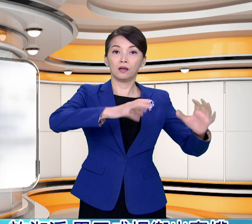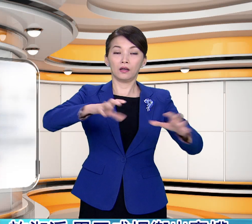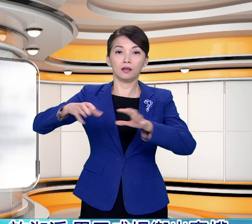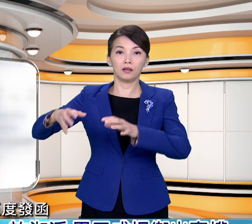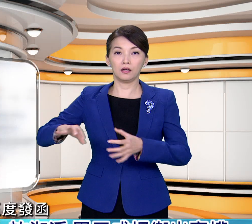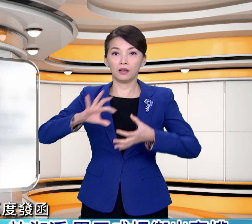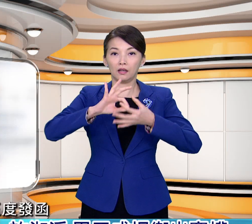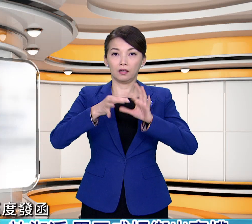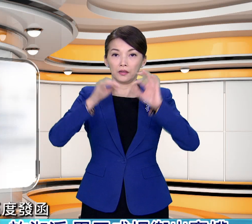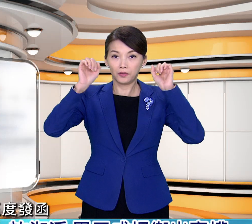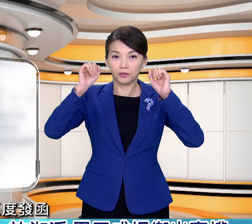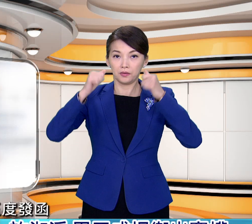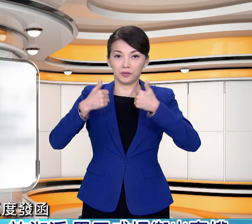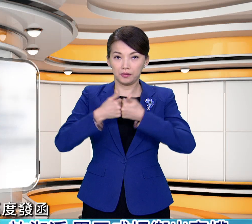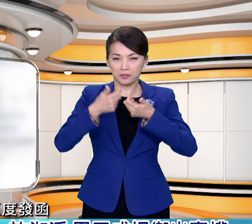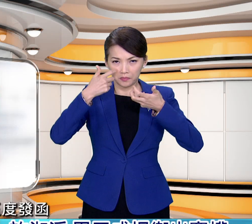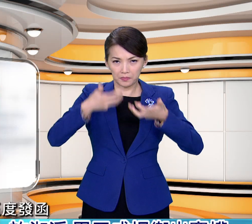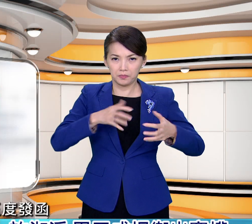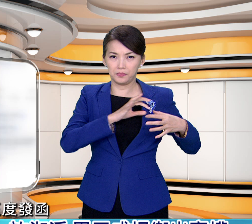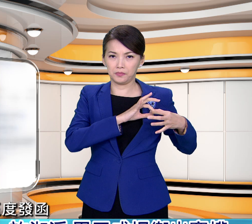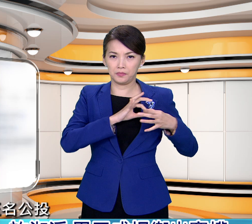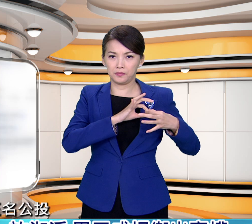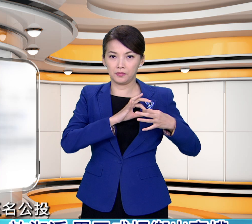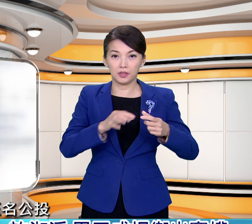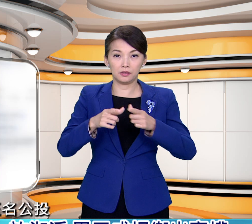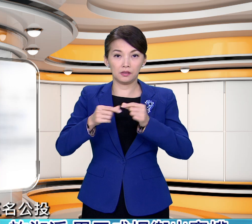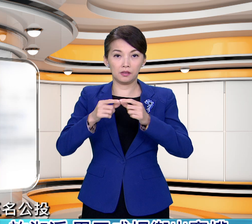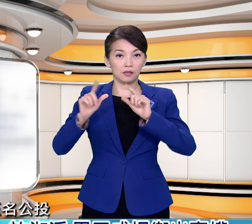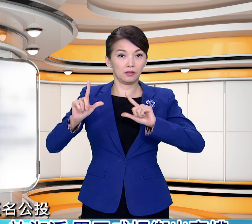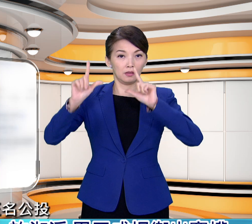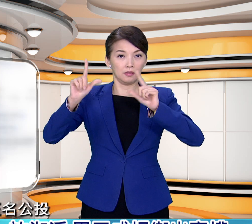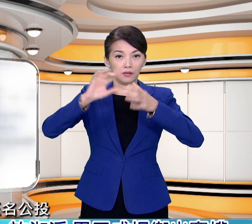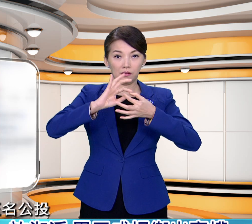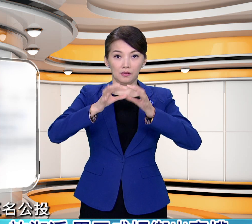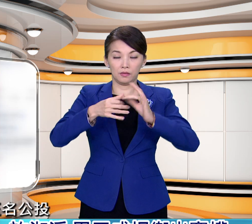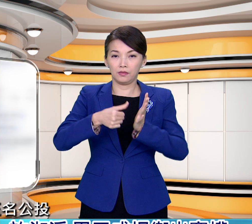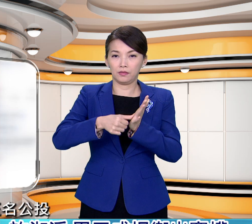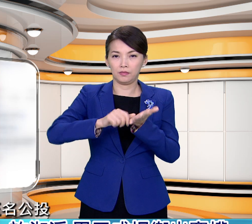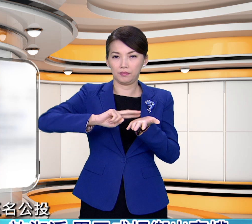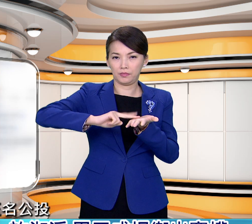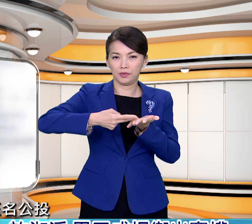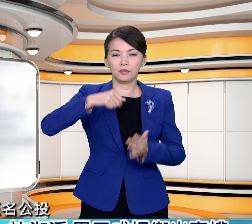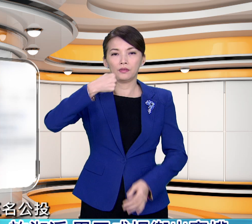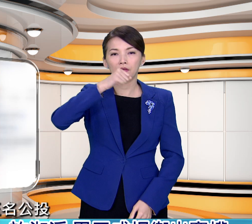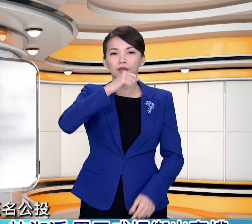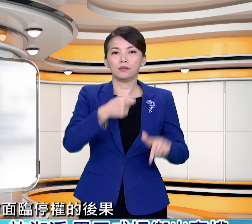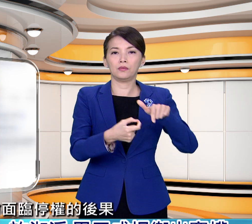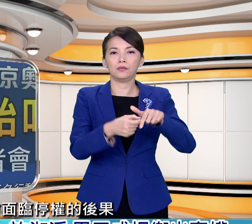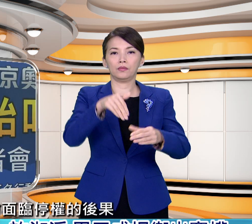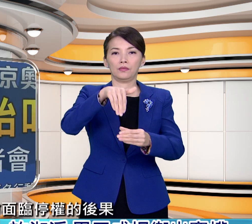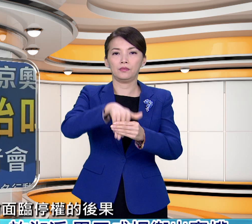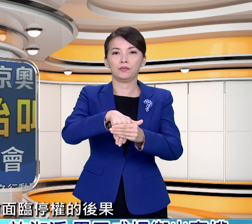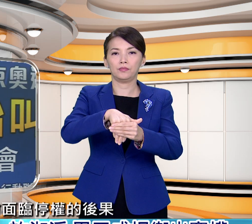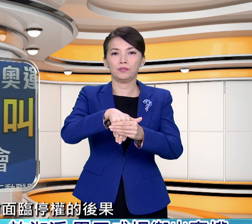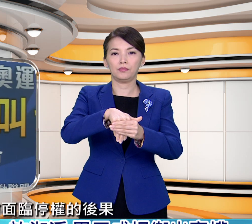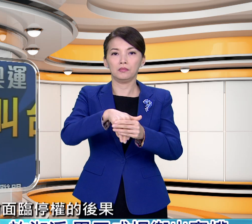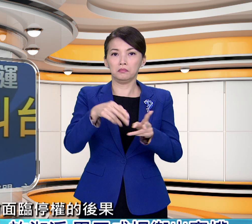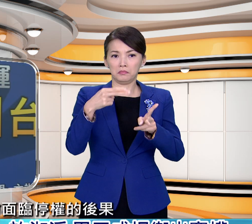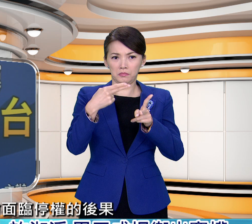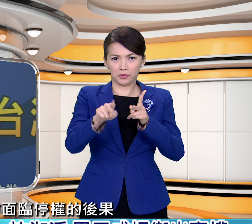国际奥会已经三度发函关心东京奥运证明公投，并且预警可能会面